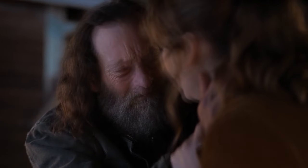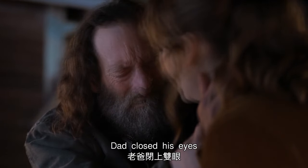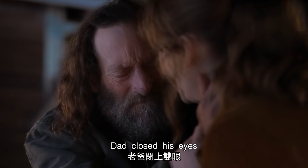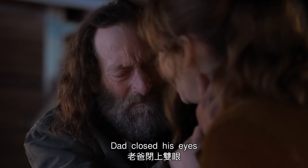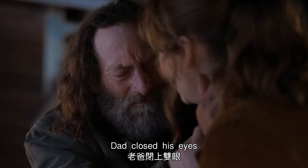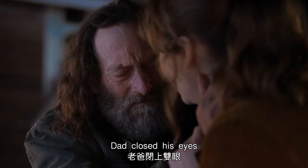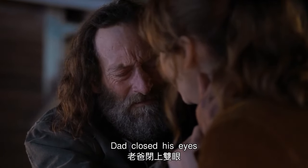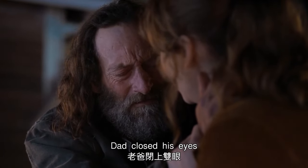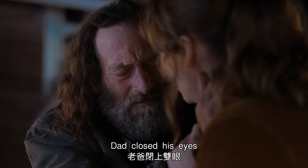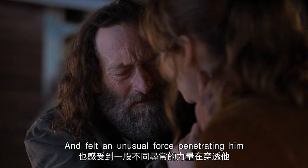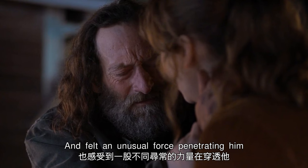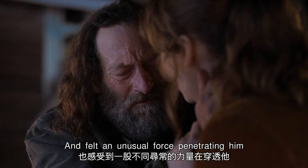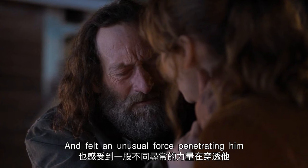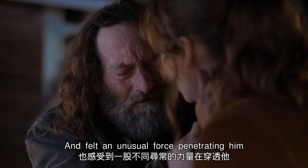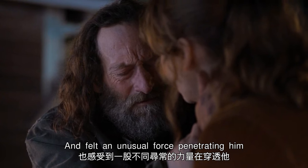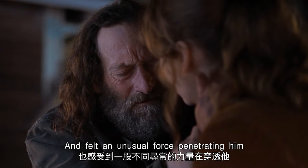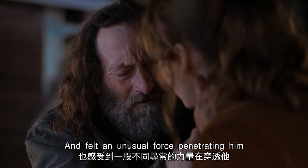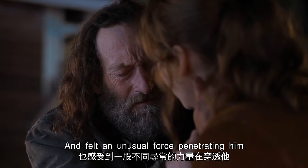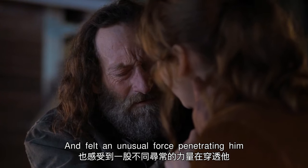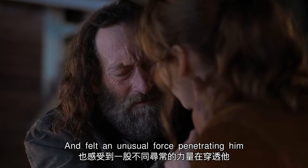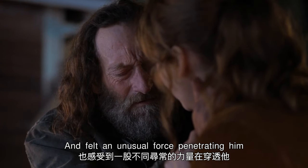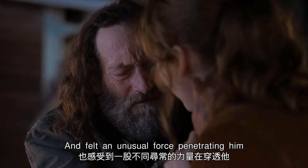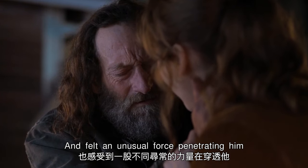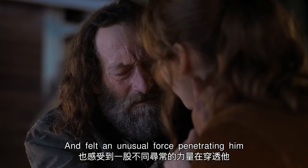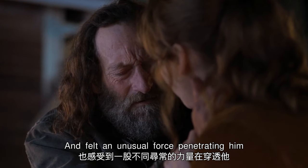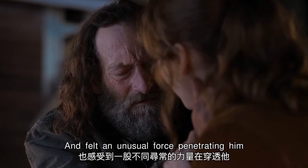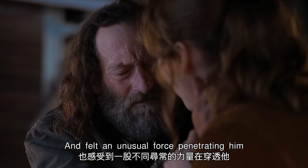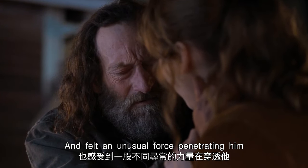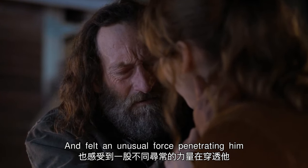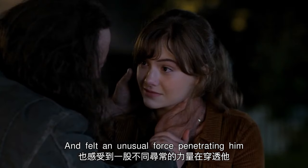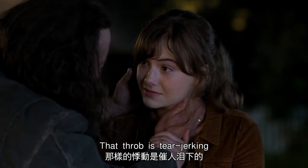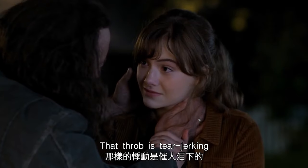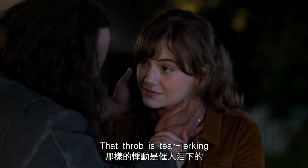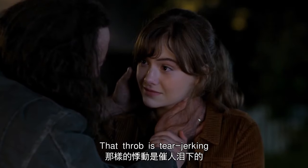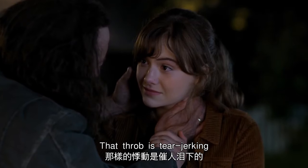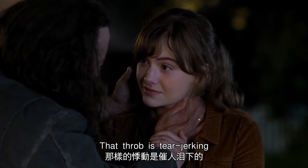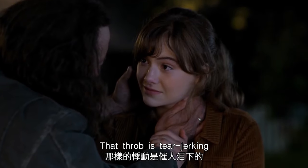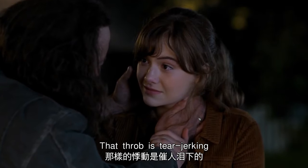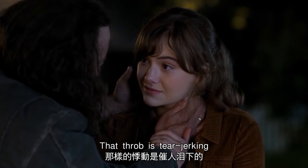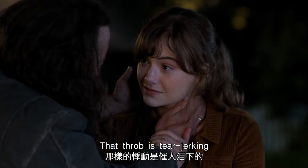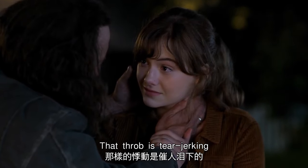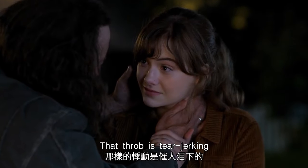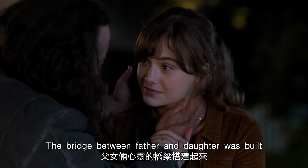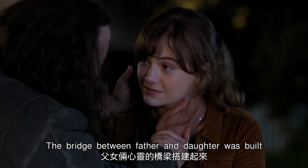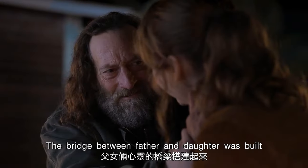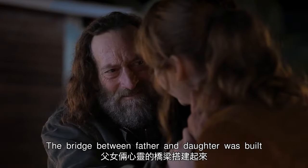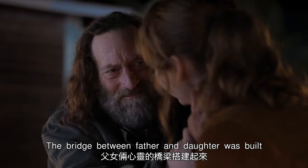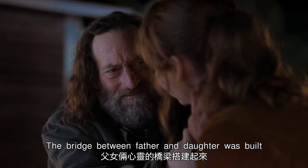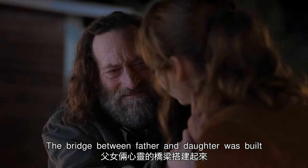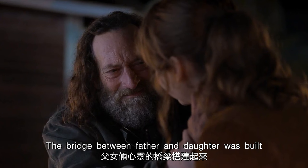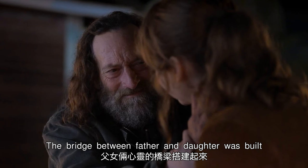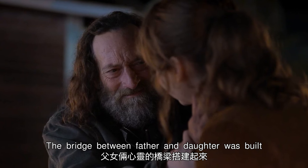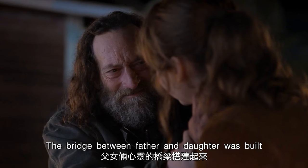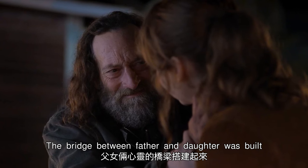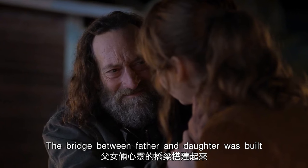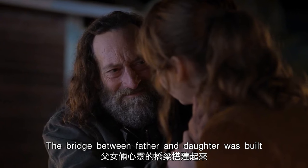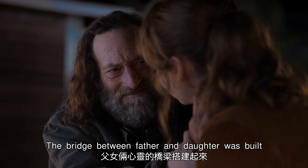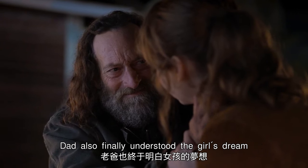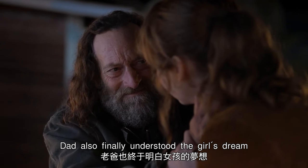老爸闭上双眼也感受到一股不同寻常的力量在穿透她那样的悸动是催人泪下的父女俩心灵的桥梁搭建起来老